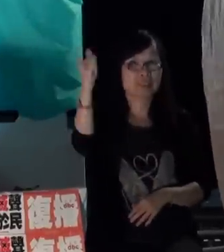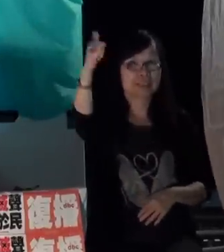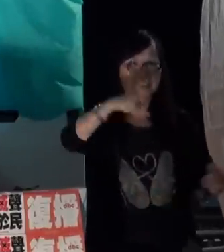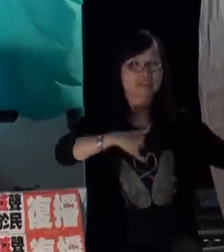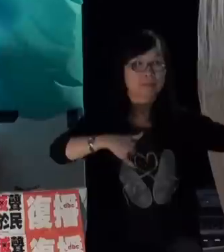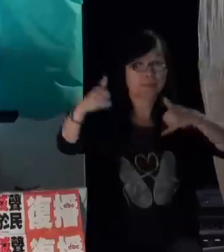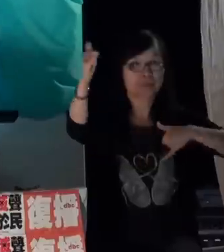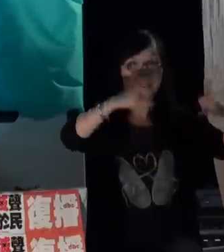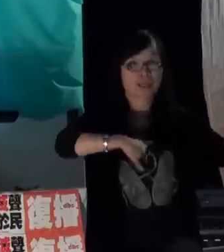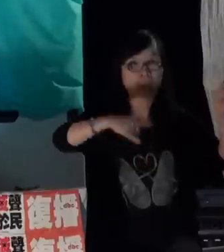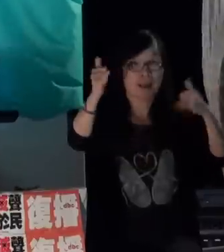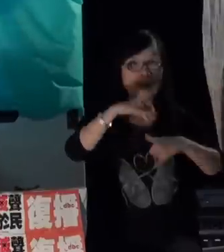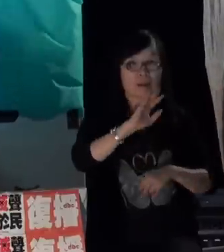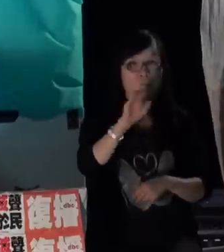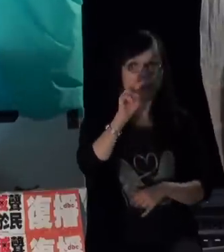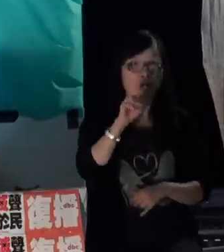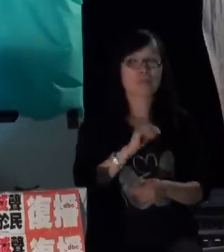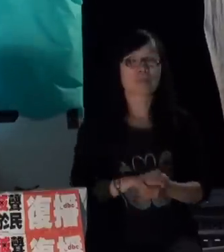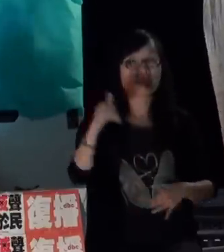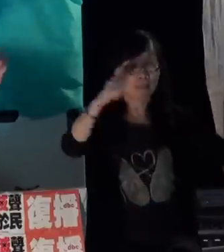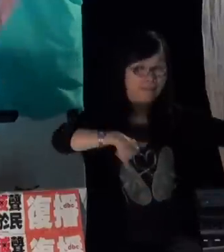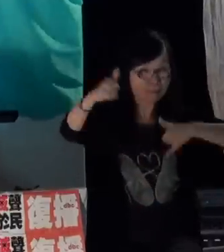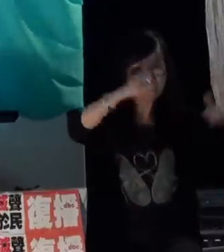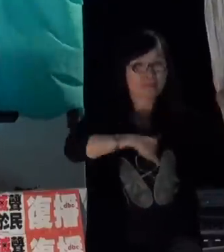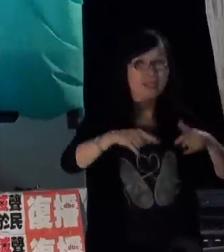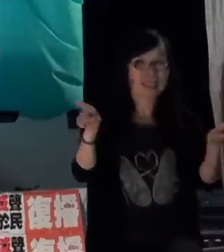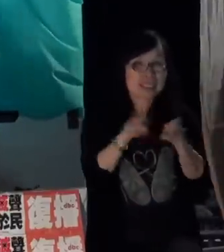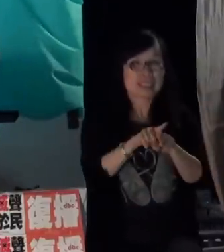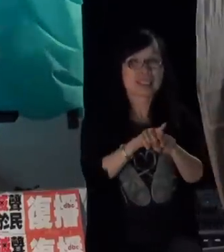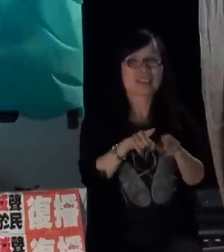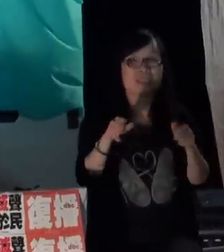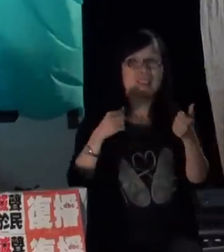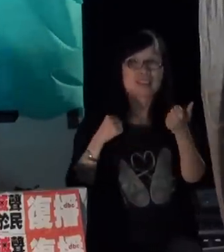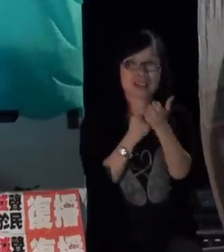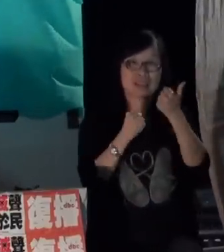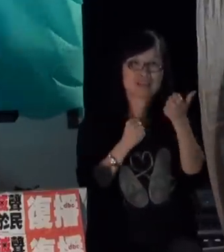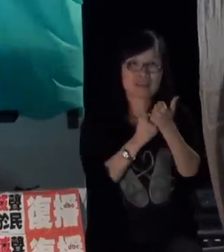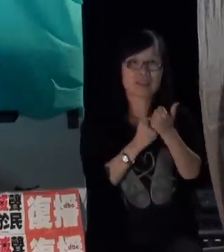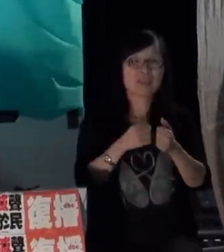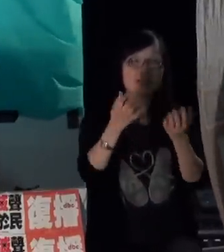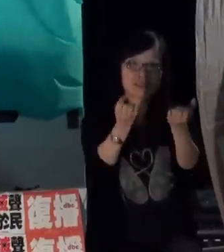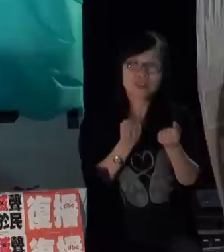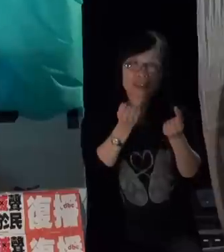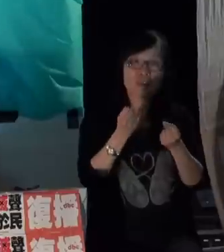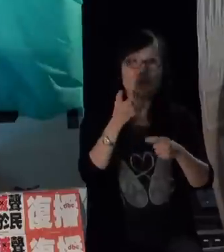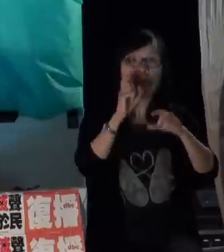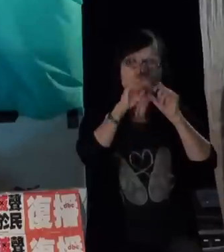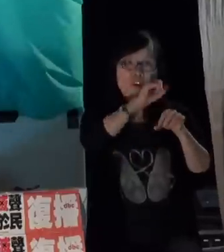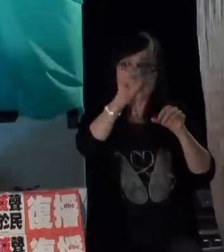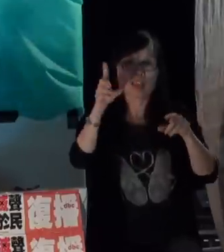我哋等緊你啊，你啊，唔好忙啊，過嚟呢度，係啦，我哋一齊喺呢度公民抗命，一齊喺度爭取我哋言論自